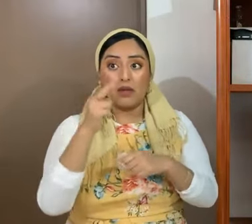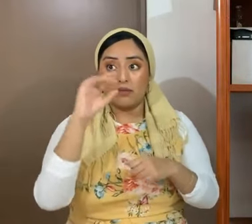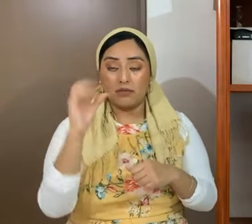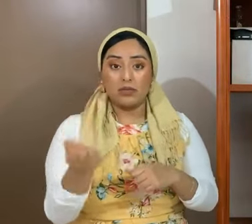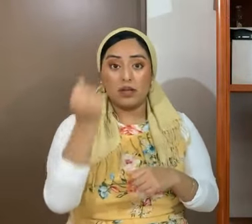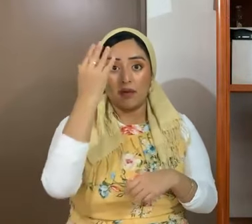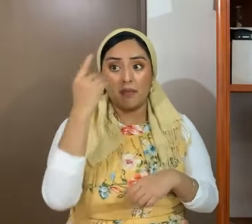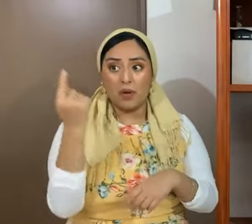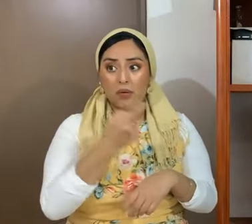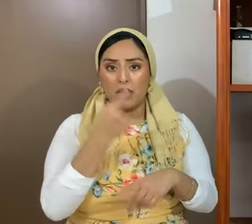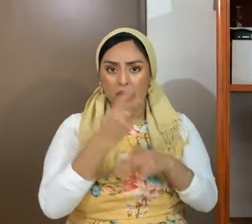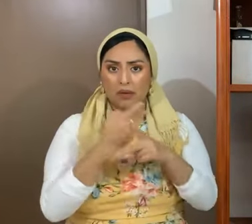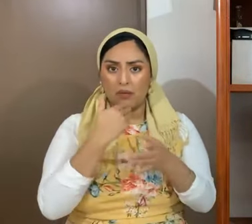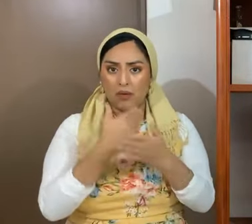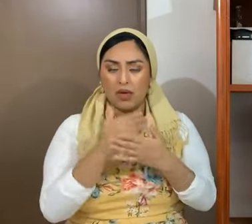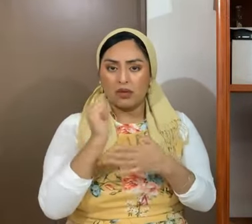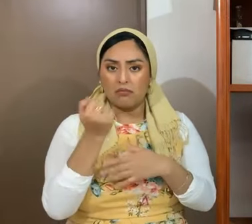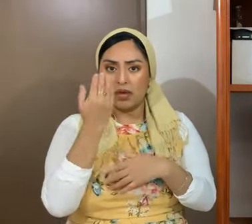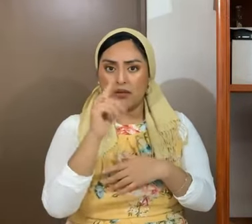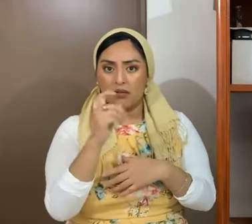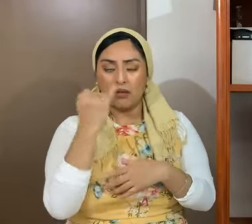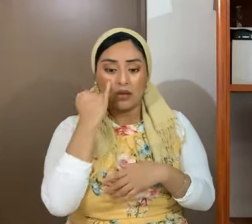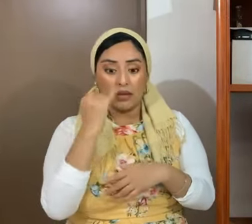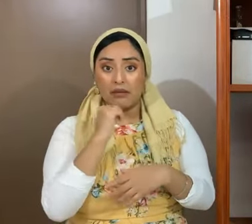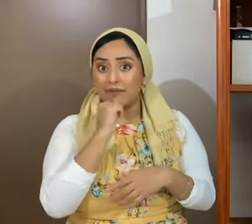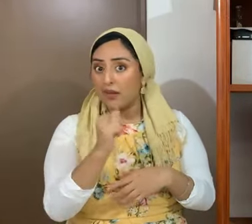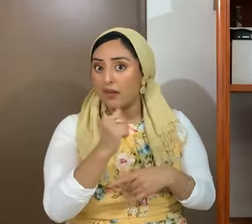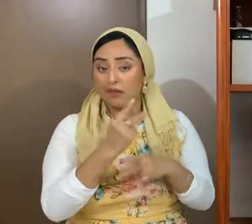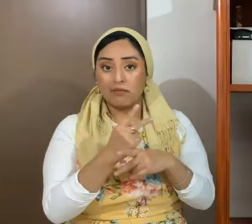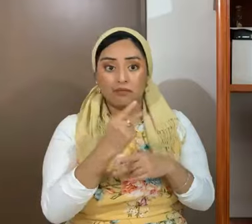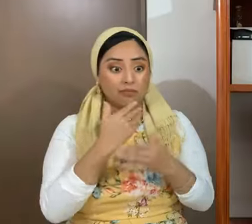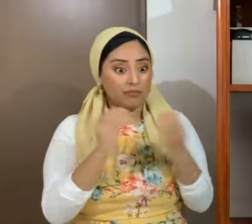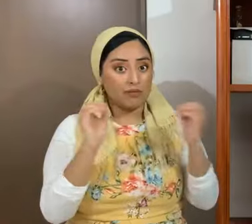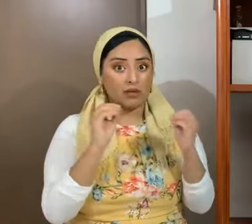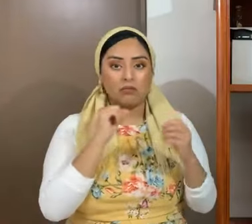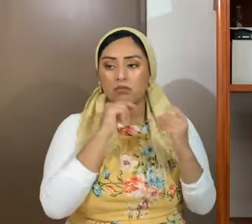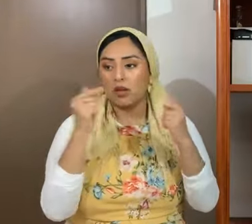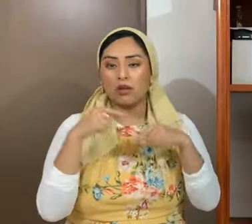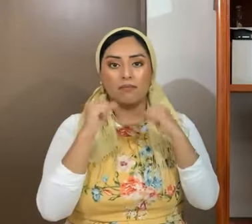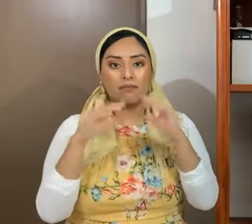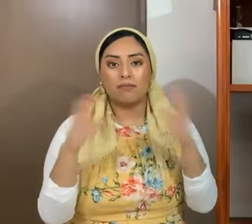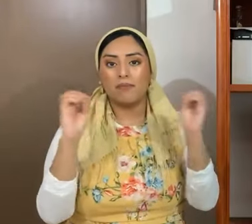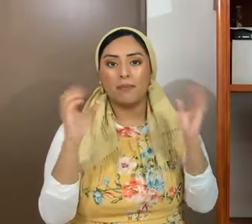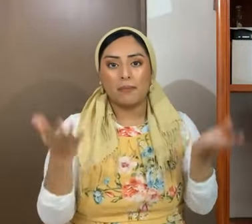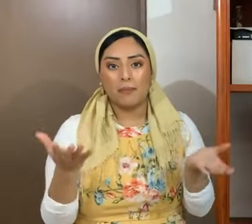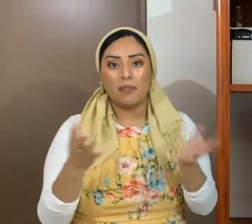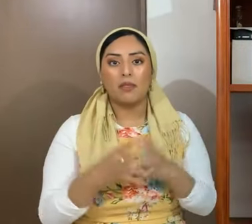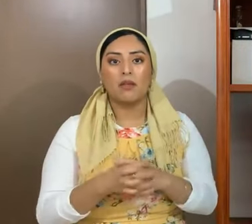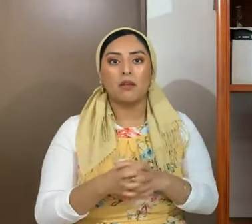pacto, guardamos bien el Shabbat. Porque si no se guarda bien el pacto, entonces no vendrán las recompensas.